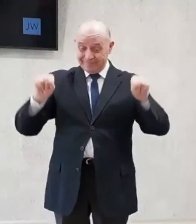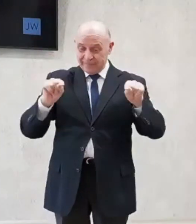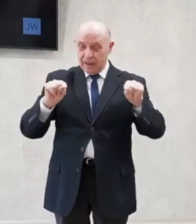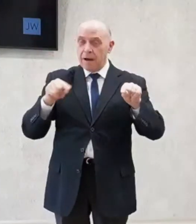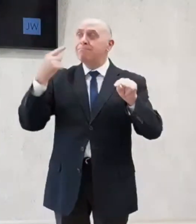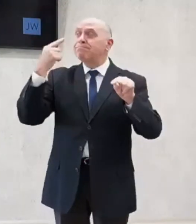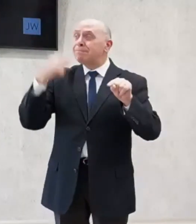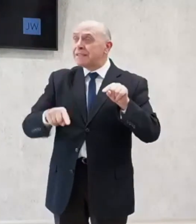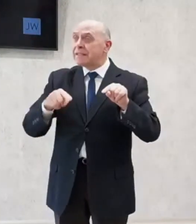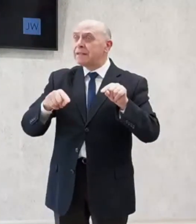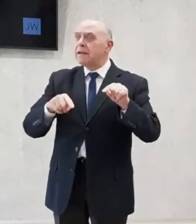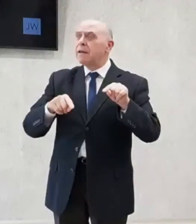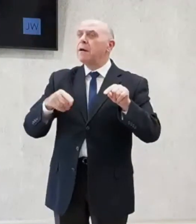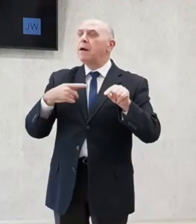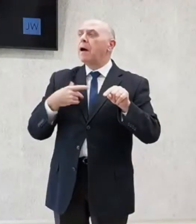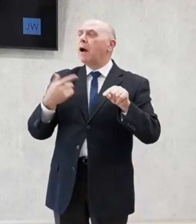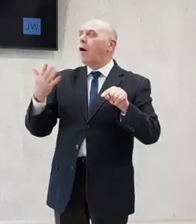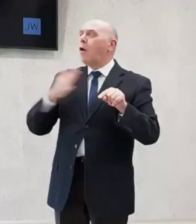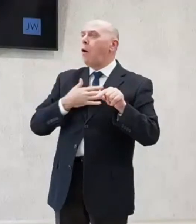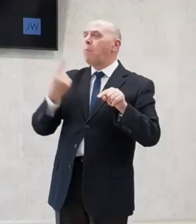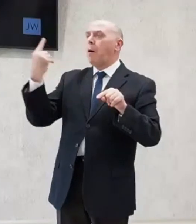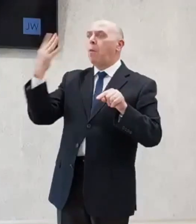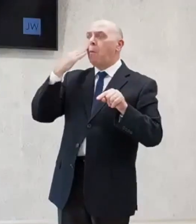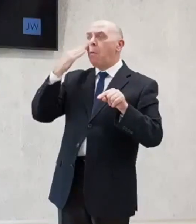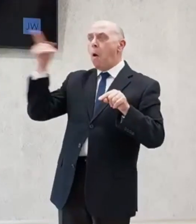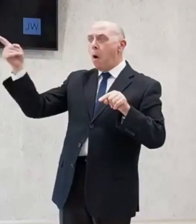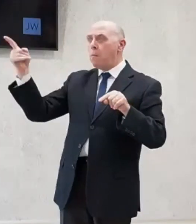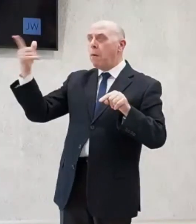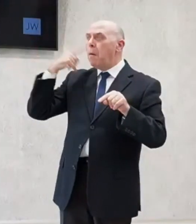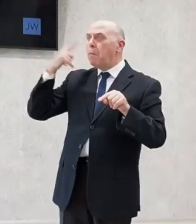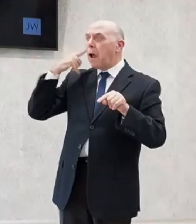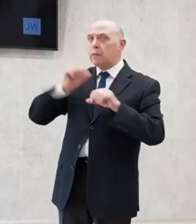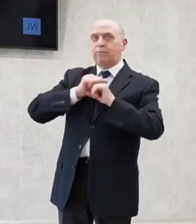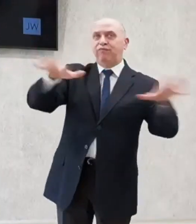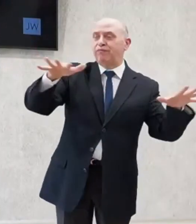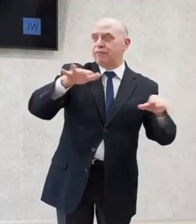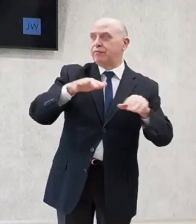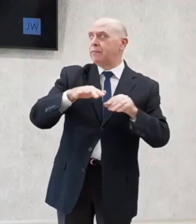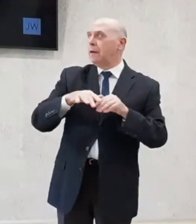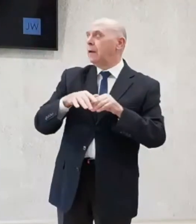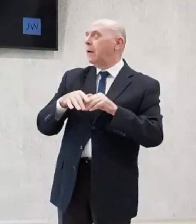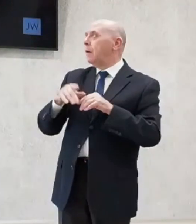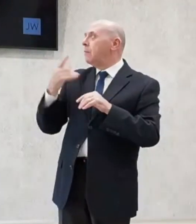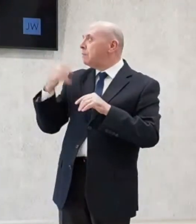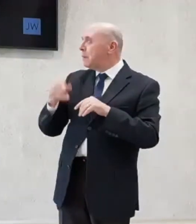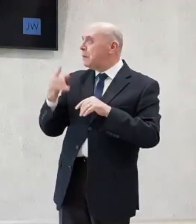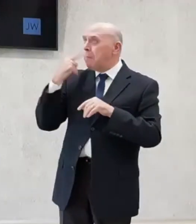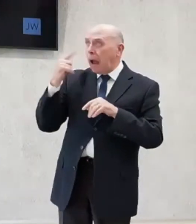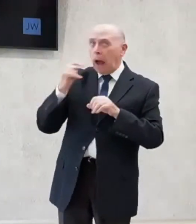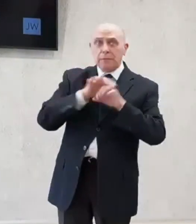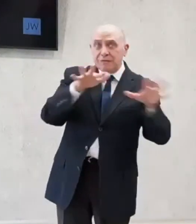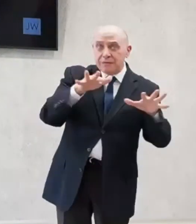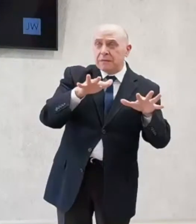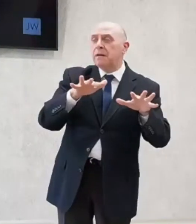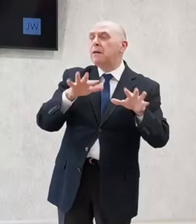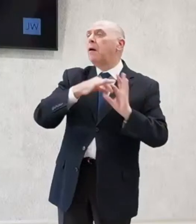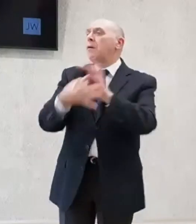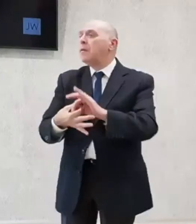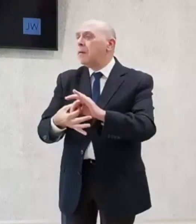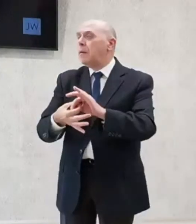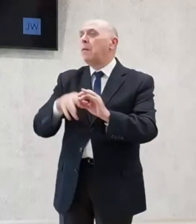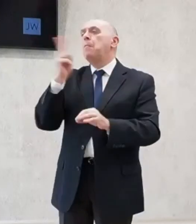peccato è entrato nel mondo e per mezzo del Peccato la morte e così la morte si è estesa a tutti gli uomini perché tutti hanno